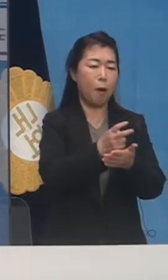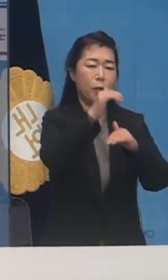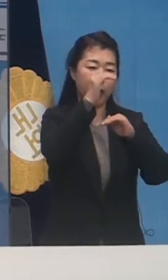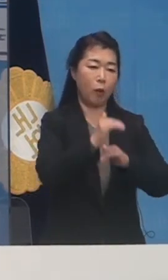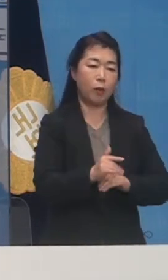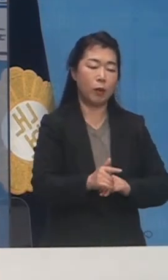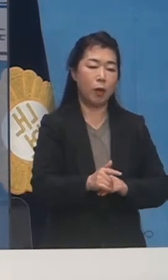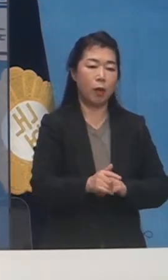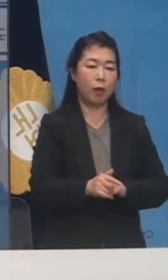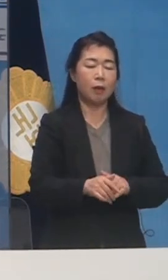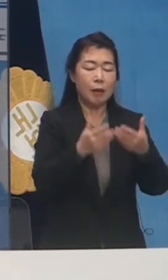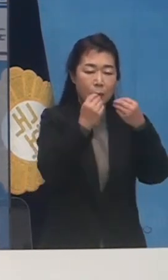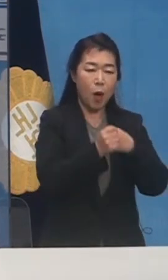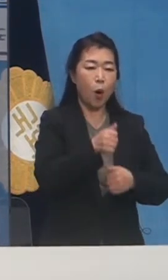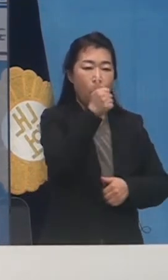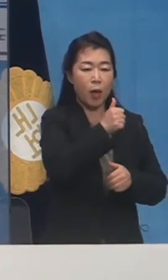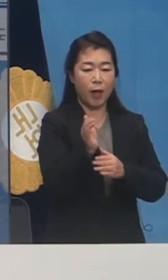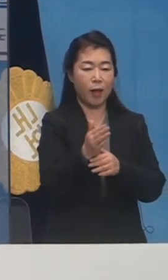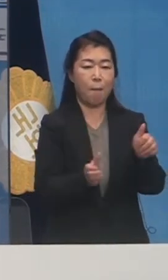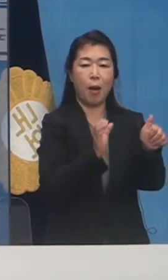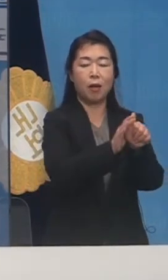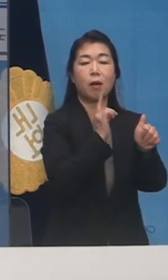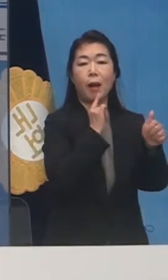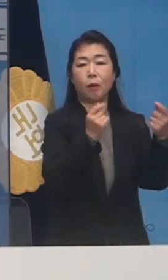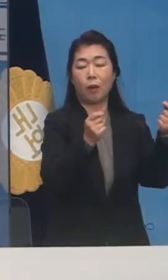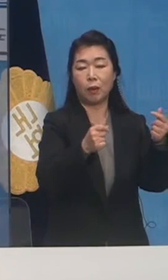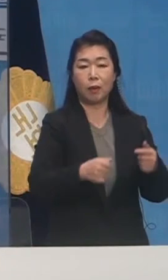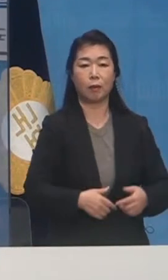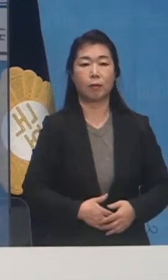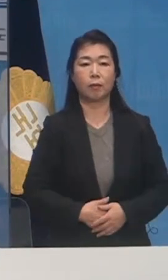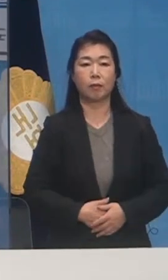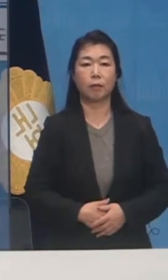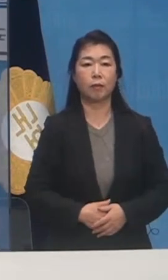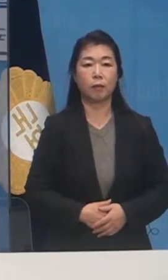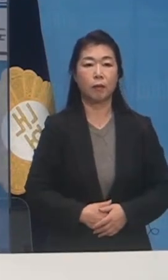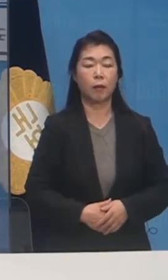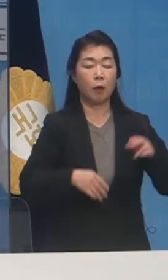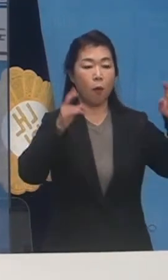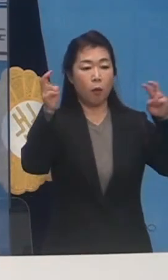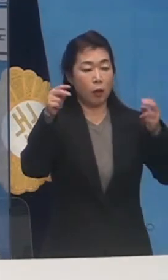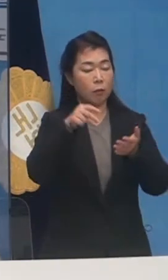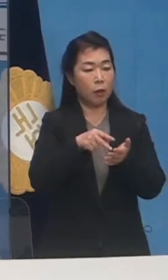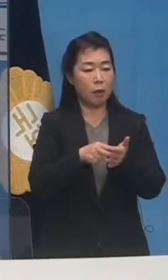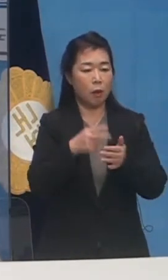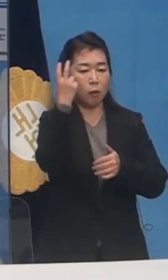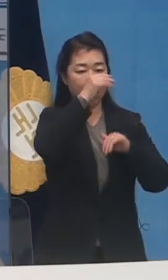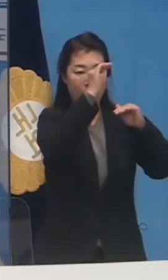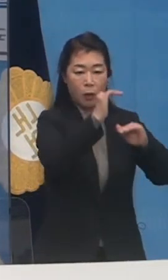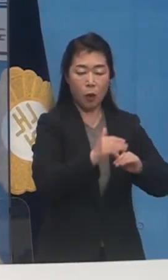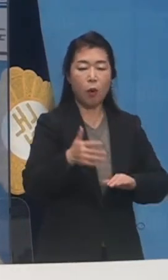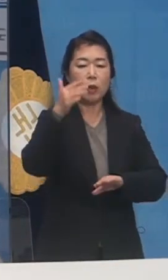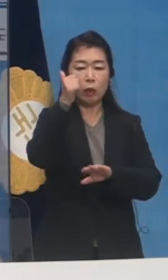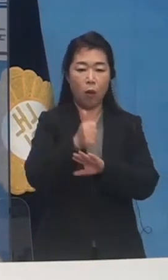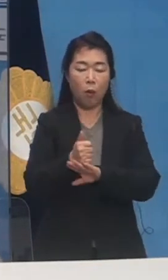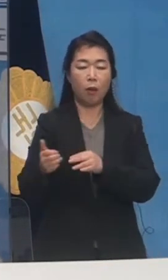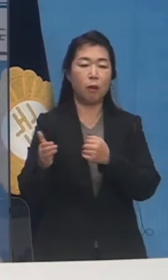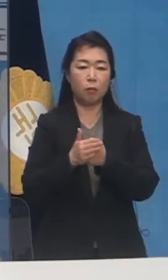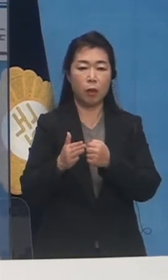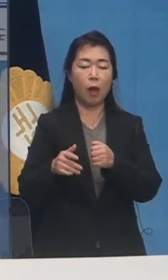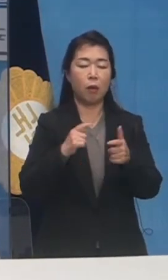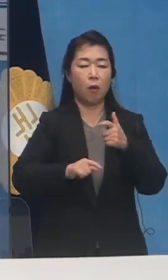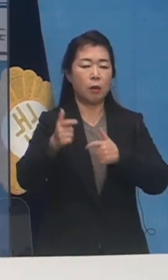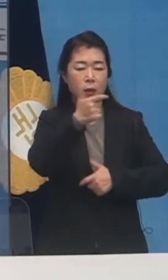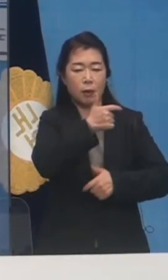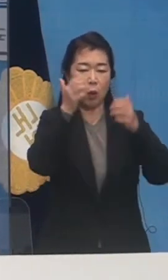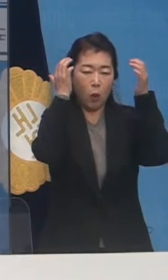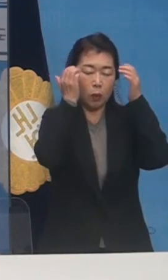법은 고양이에게 생선을 맡기는 격이다. 회사의 조사 과정과 결과로 더